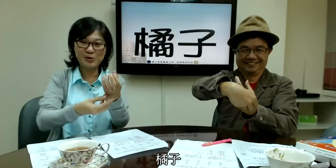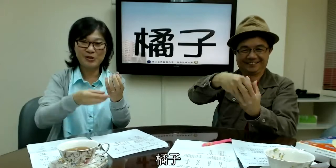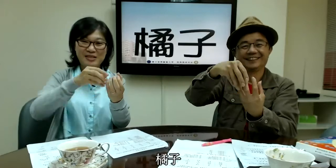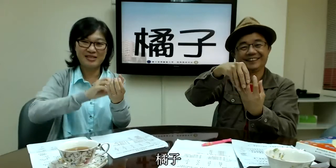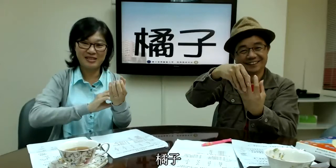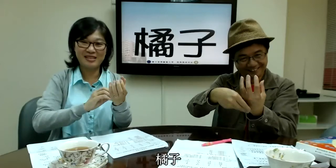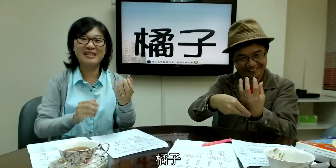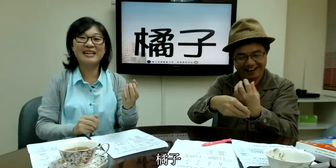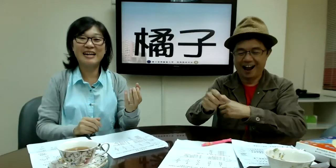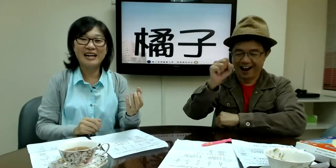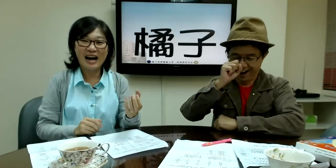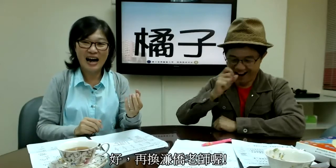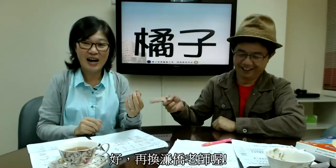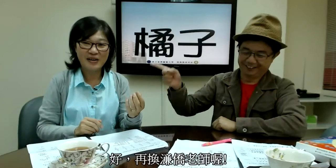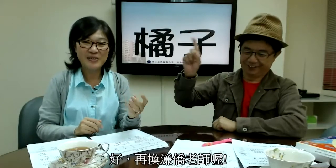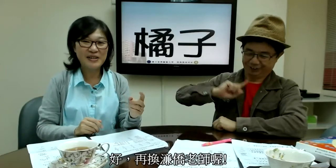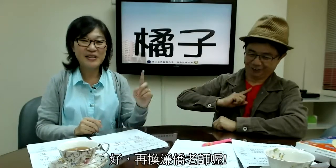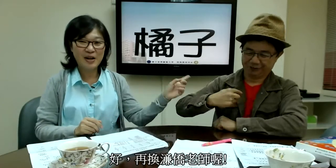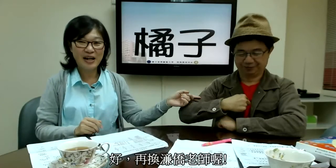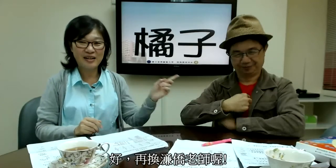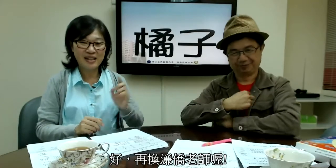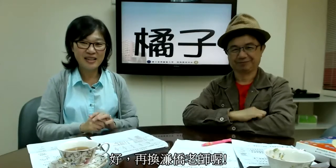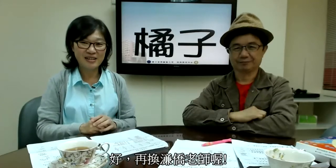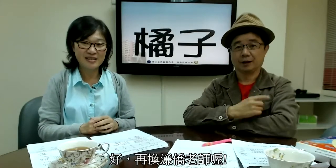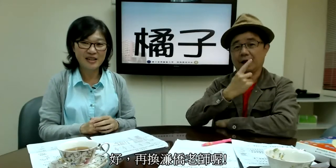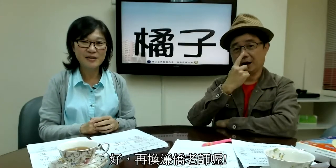子，好，再换了连桥老师哦。